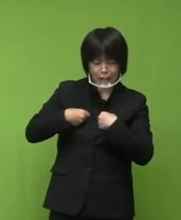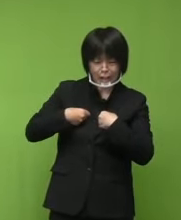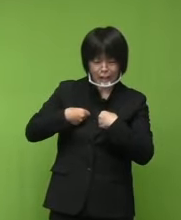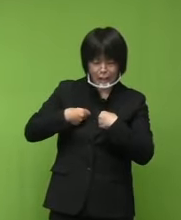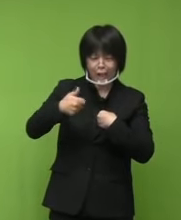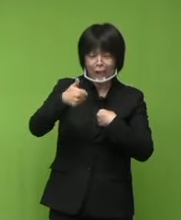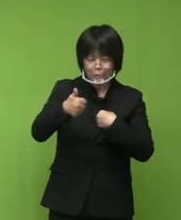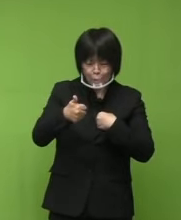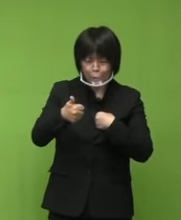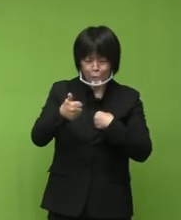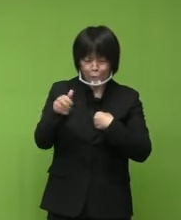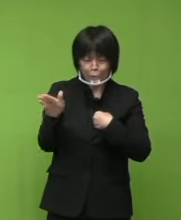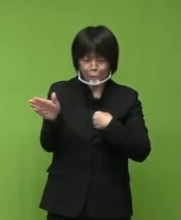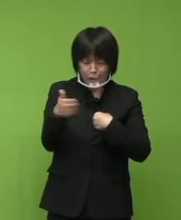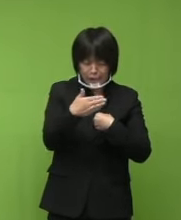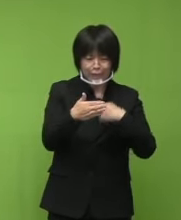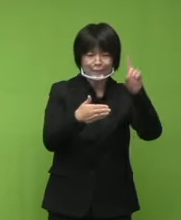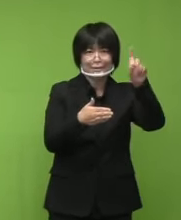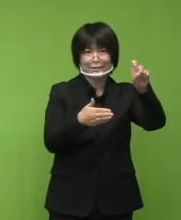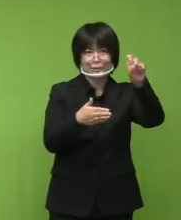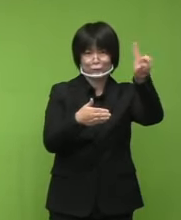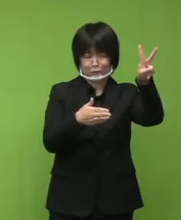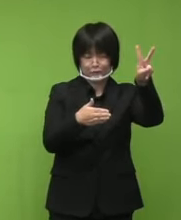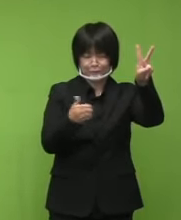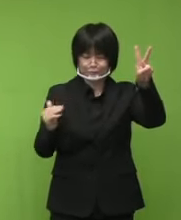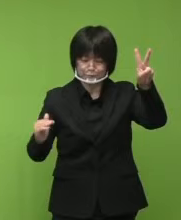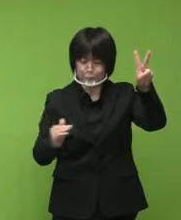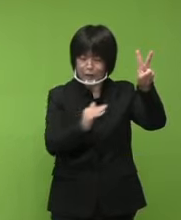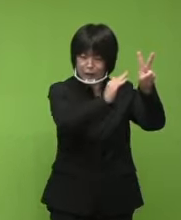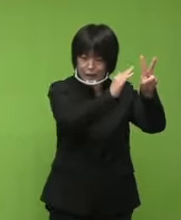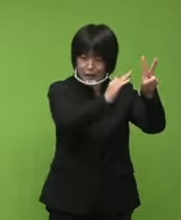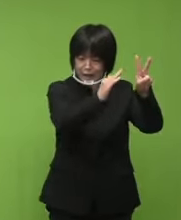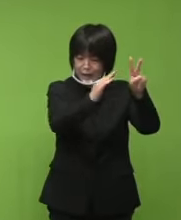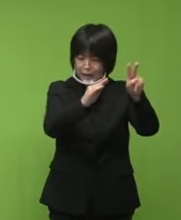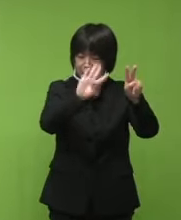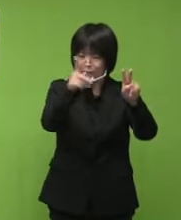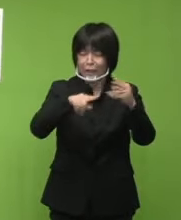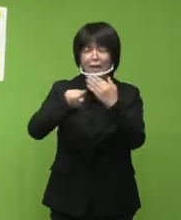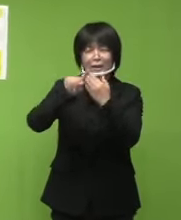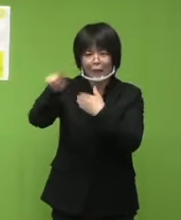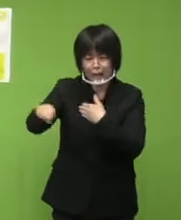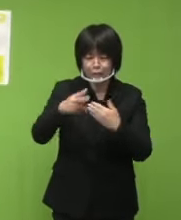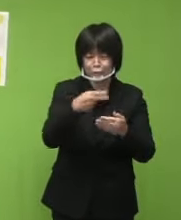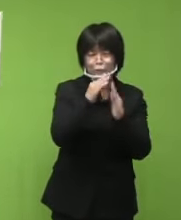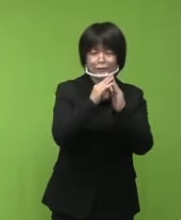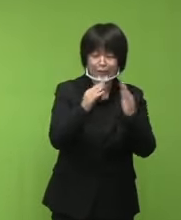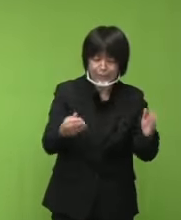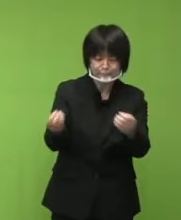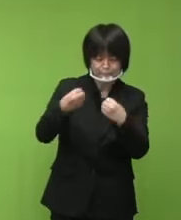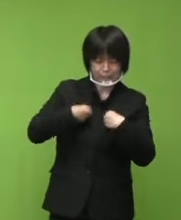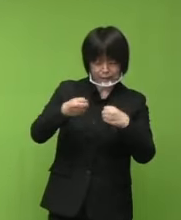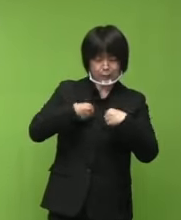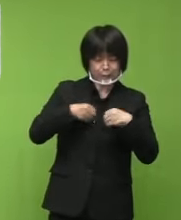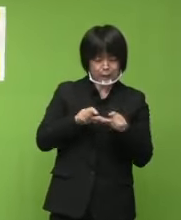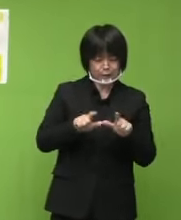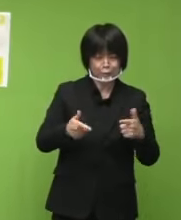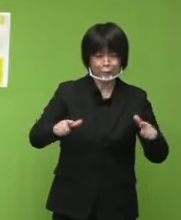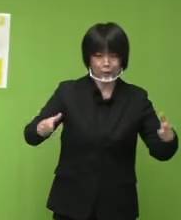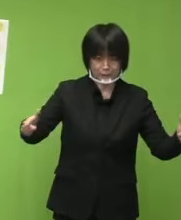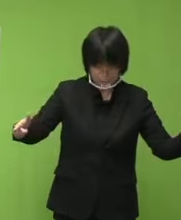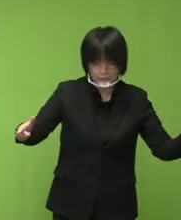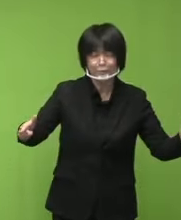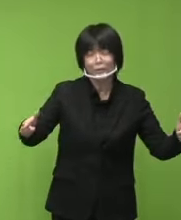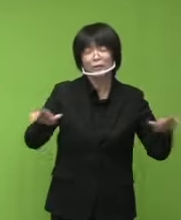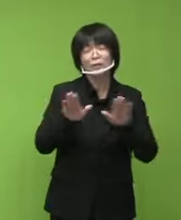っています。それでこの県外、それから食事会などにおける感染が広がっているという状